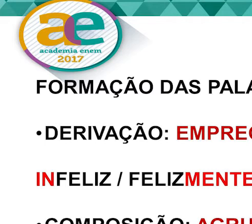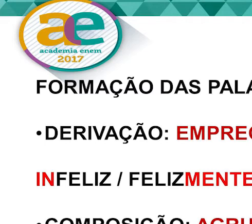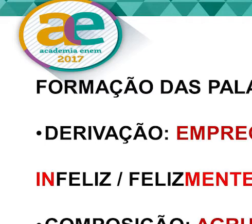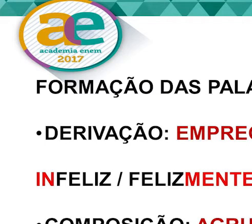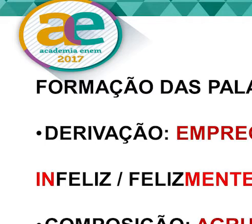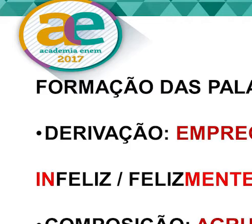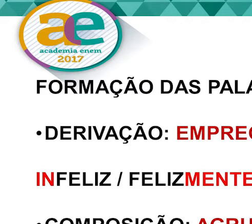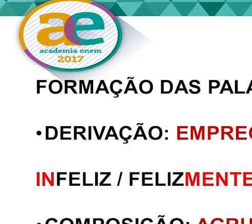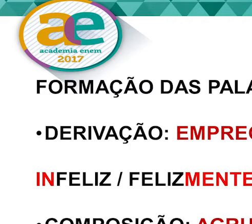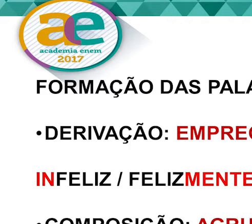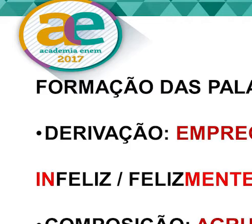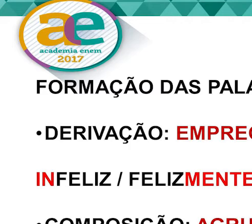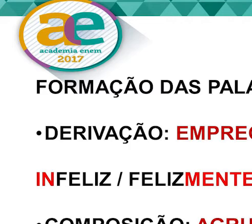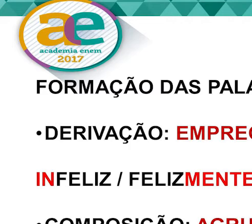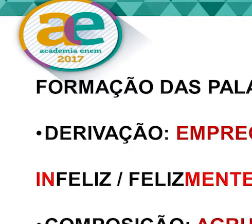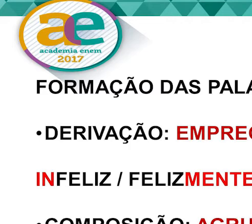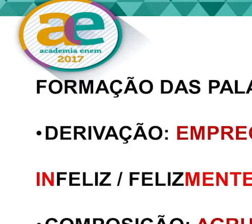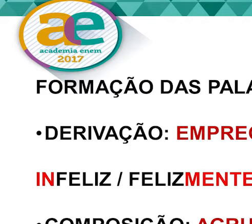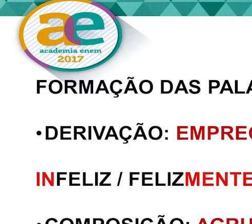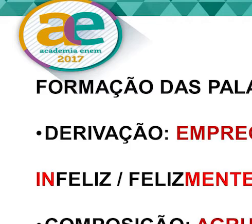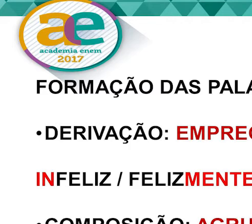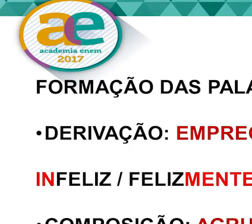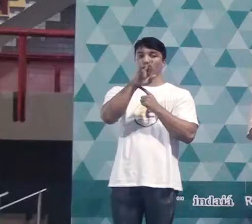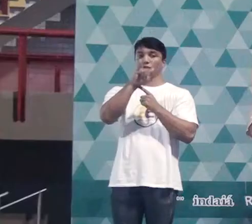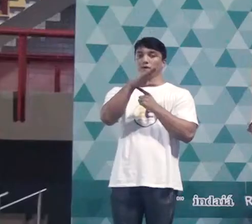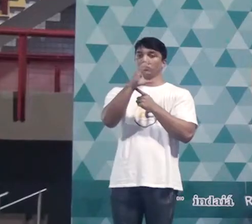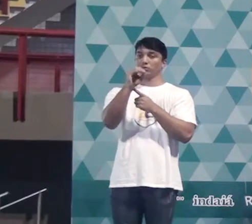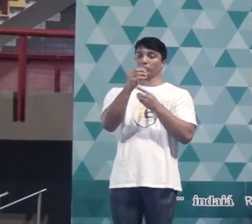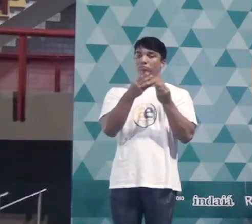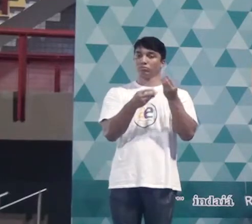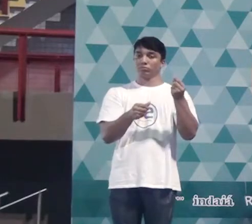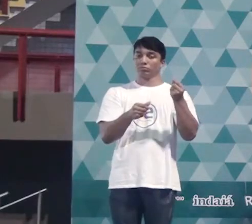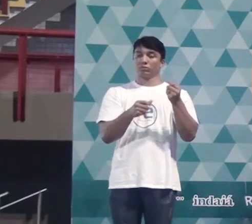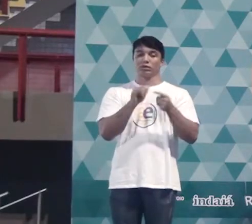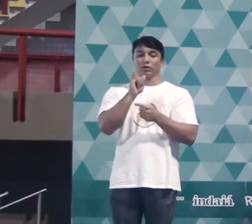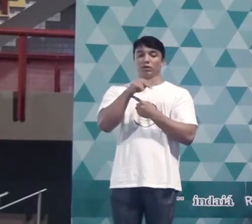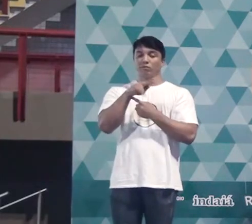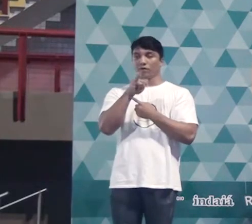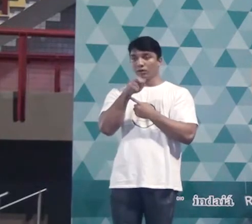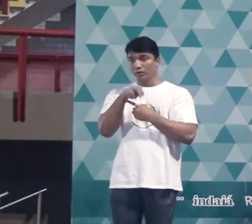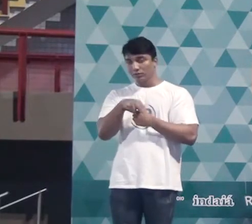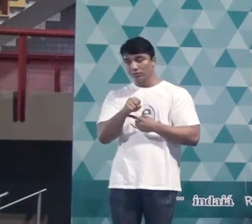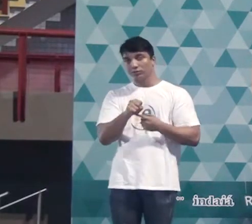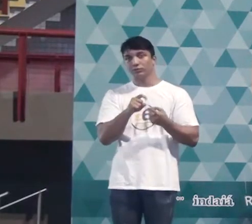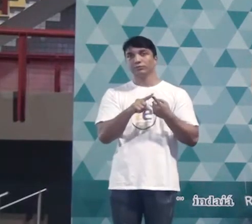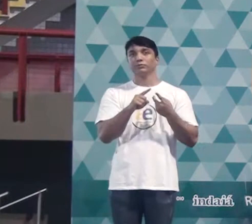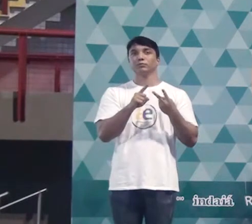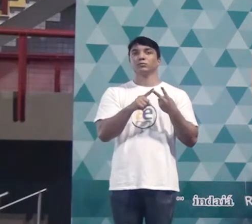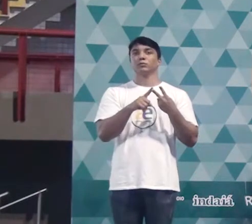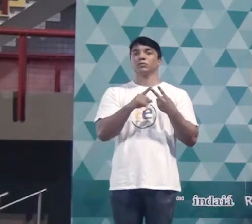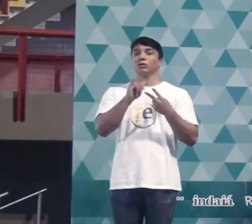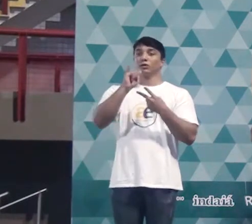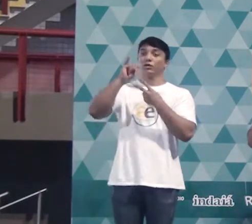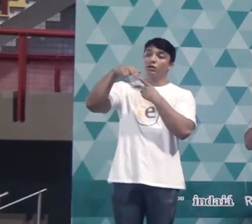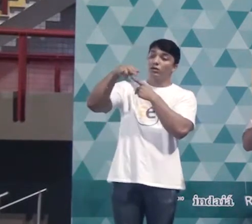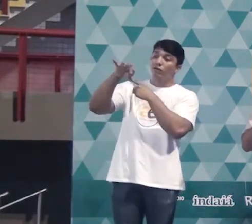palavra derivada, formada por derivação. Ou exemplo, infeliz, com o in, que é